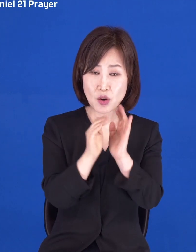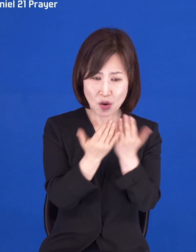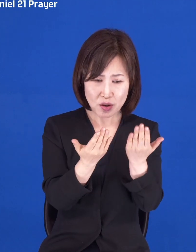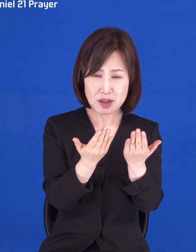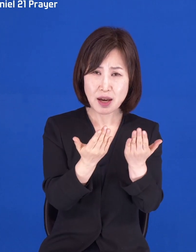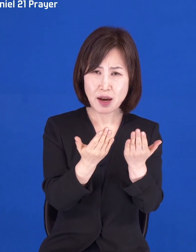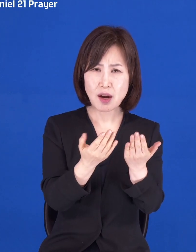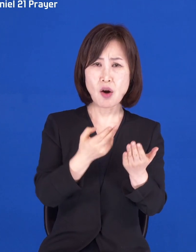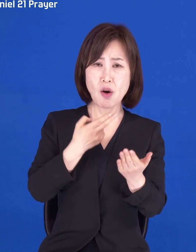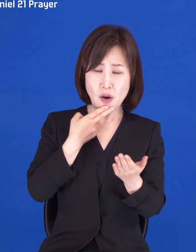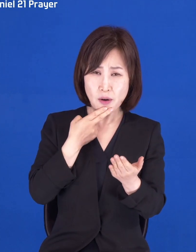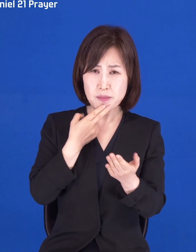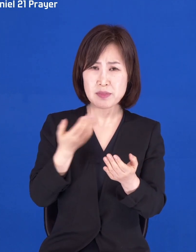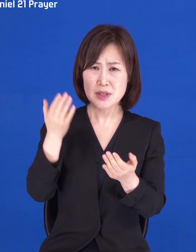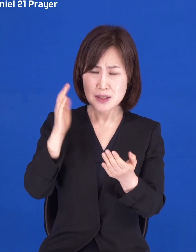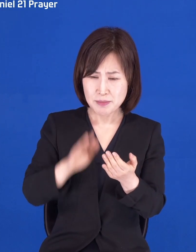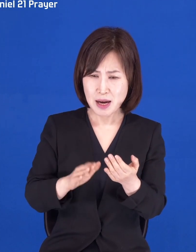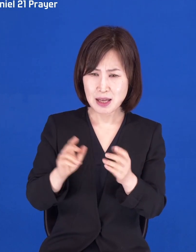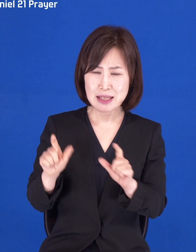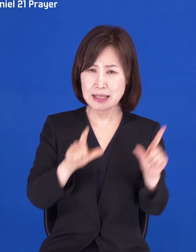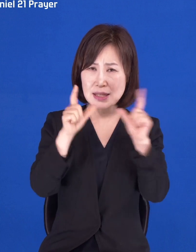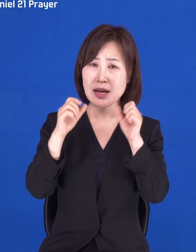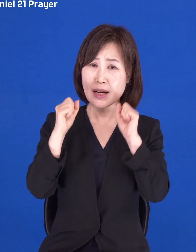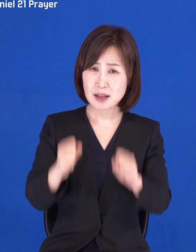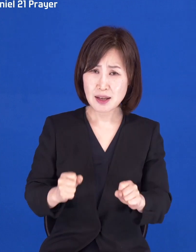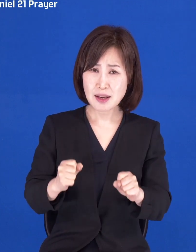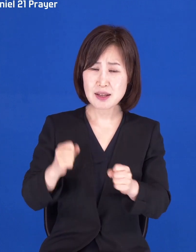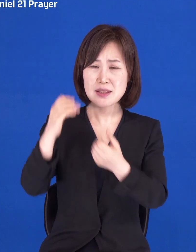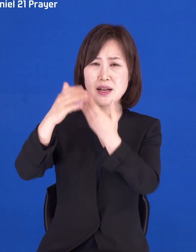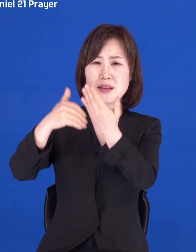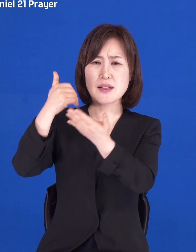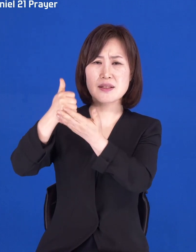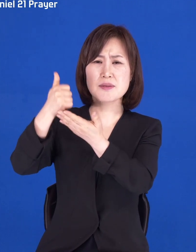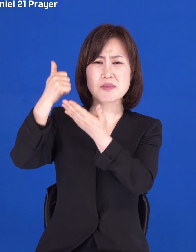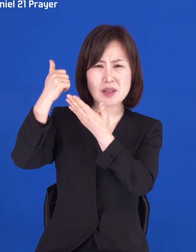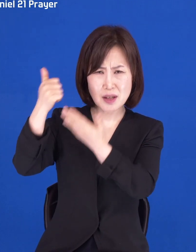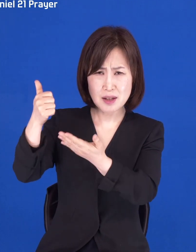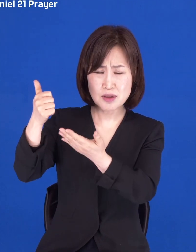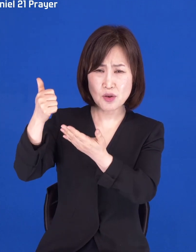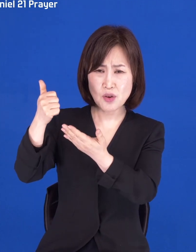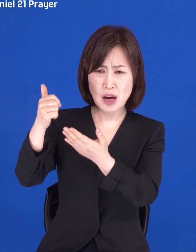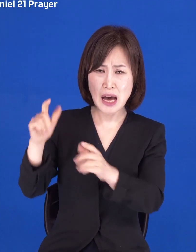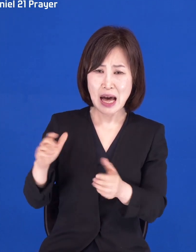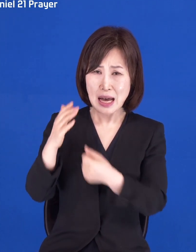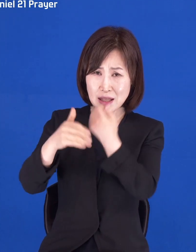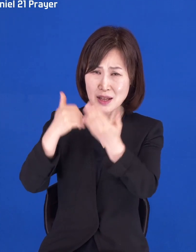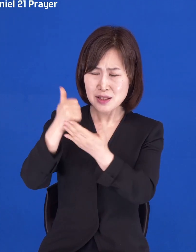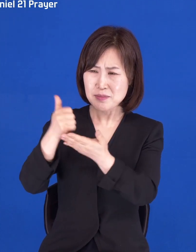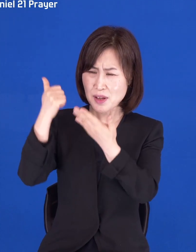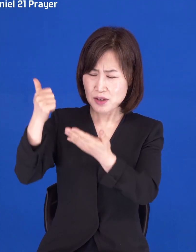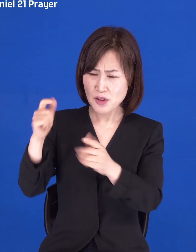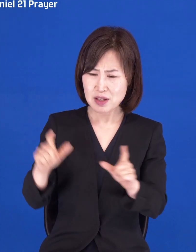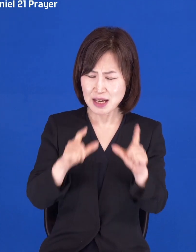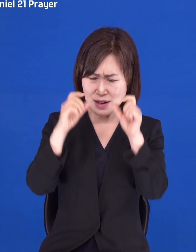없어도 살아계신 하나님이 살아계신다는 것만 잘 믿고 그